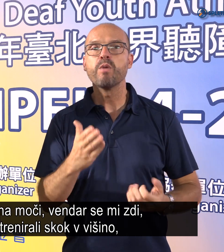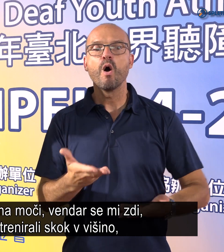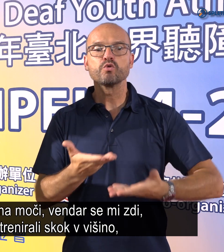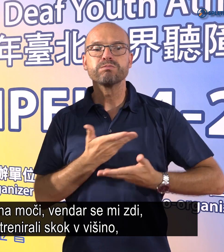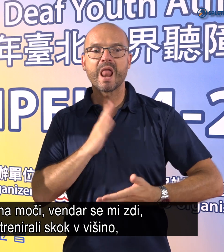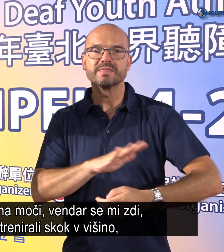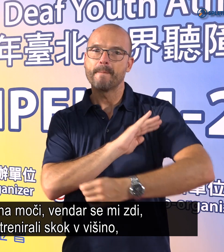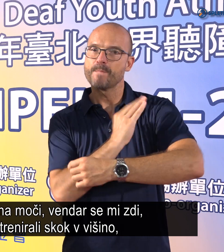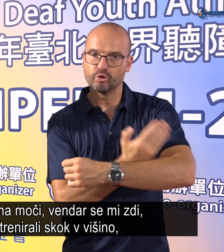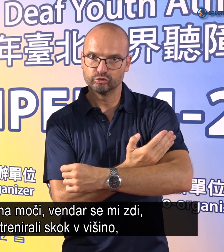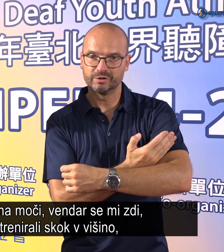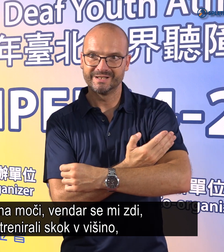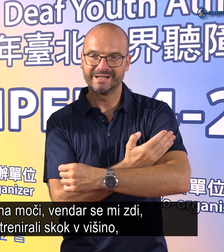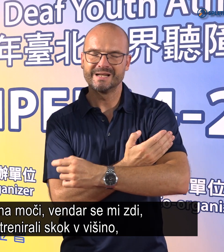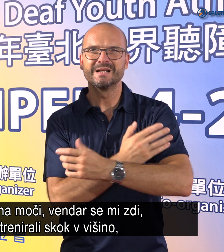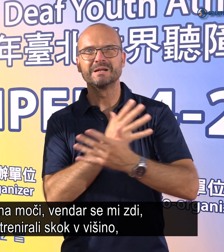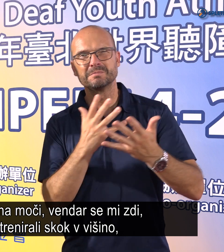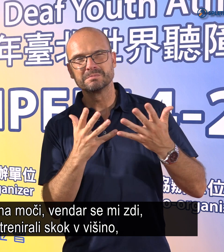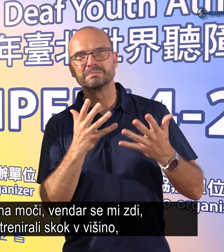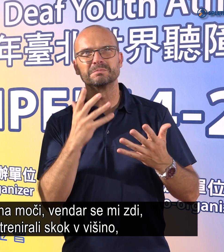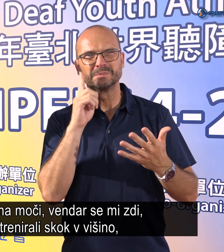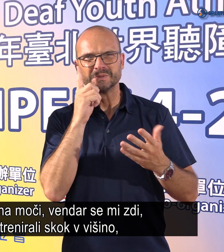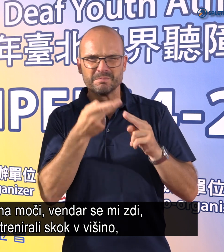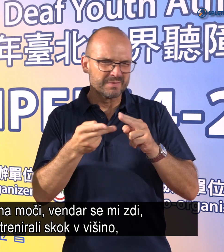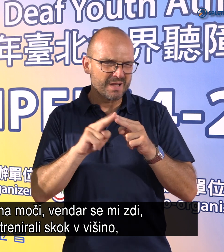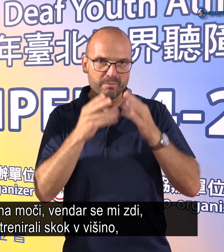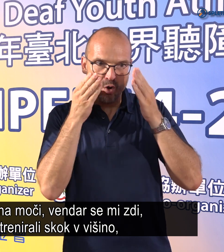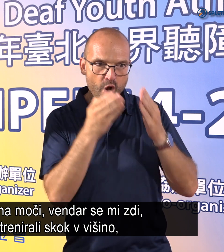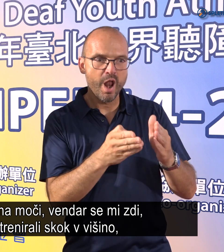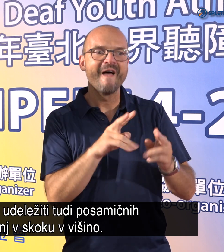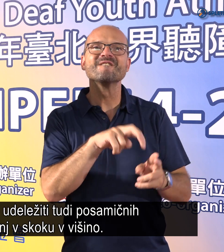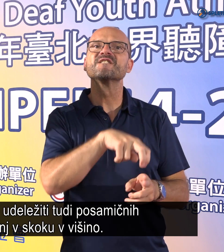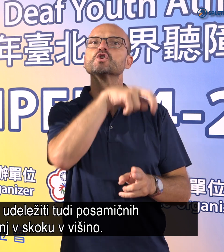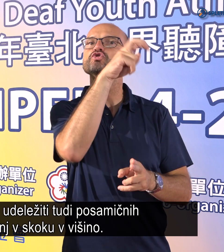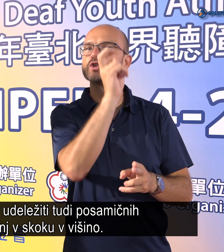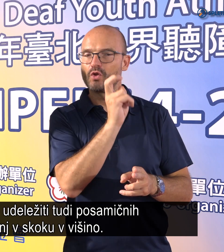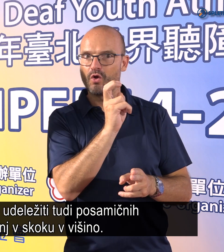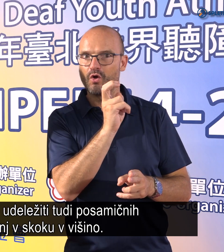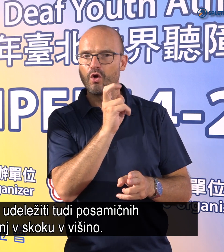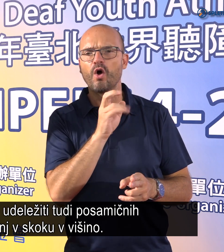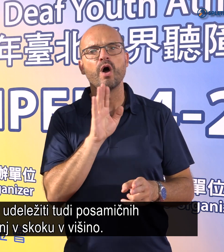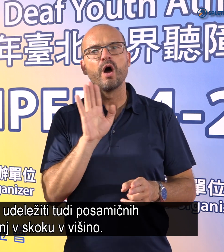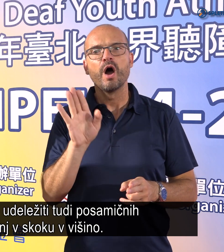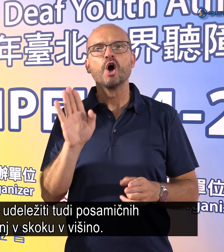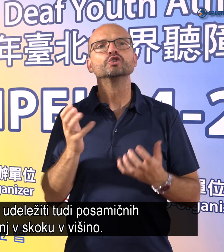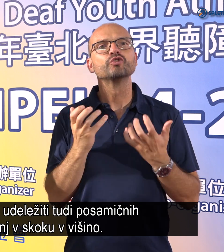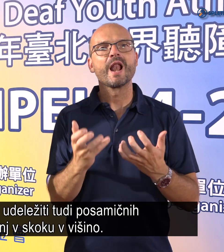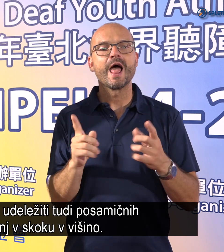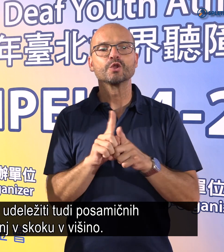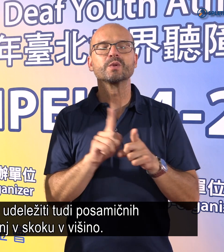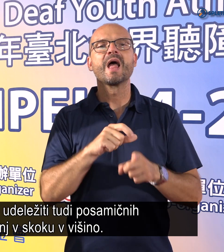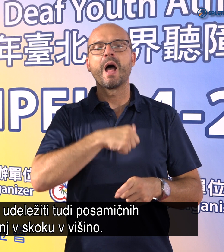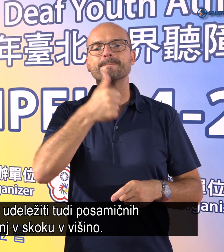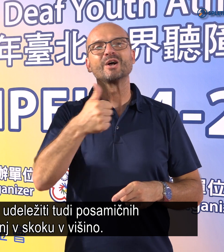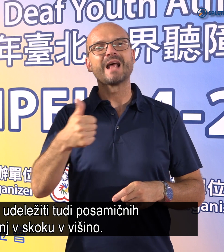moči. Vendar se mi zdi, da sva bolj trenirale višino, zato ker se je želela udeležiti tudi